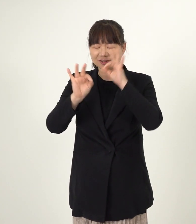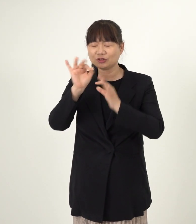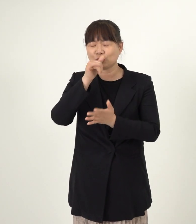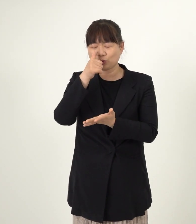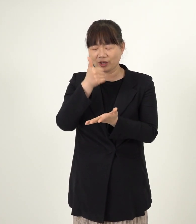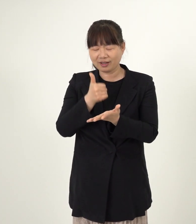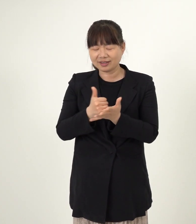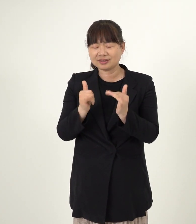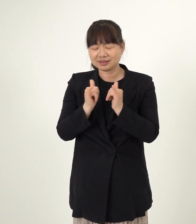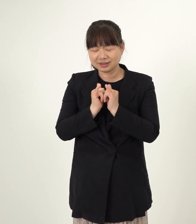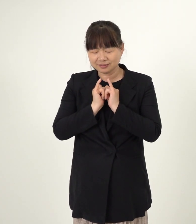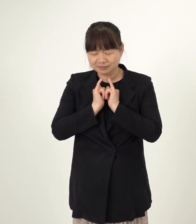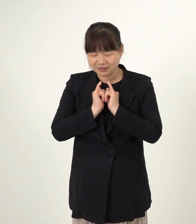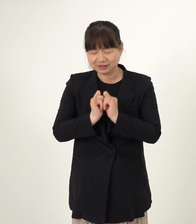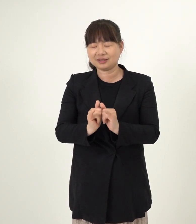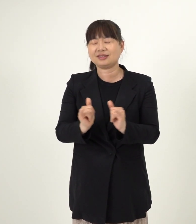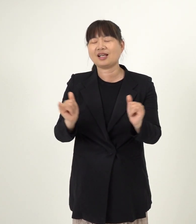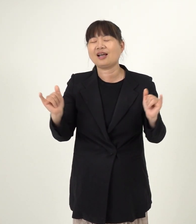구하는